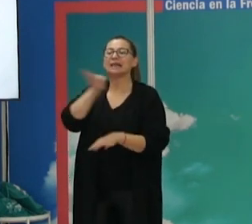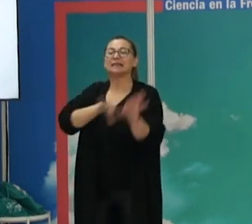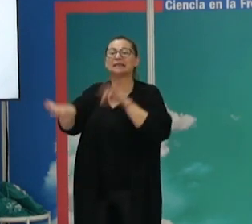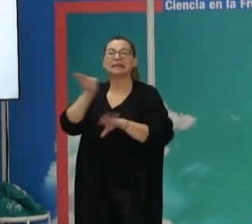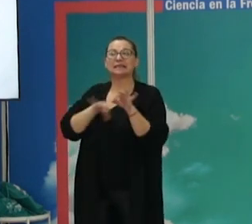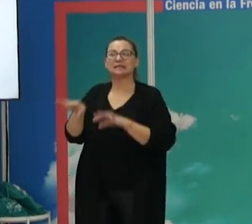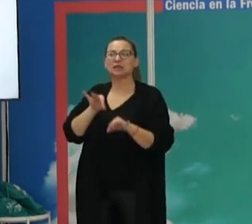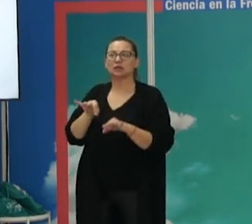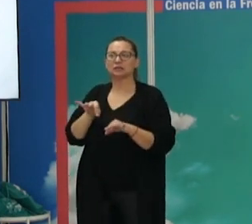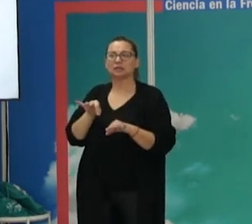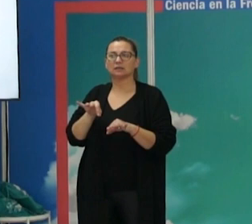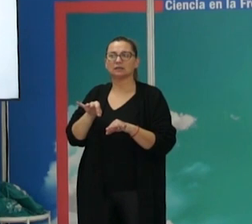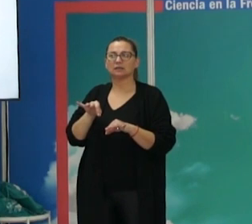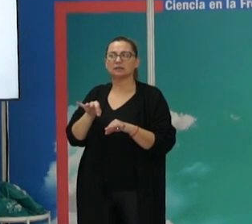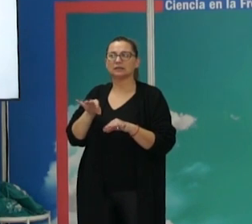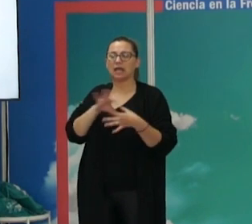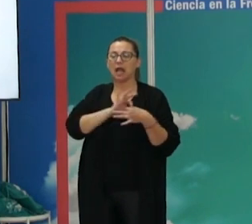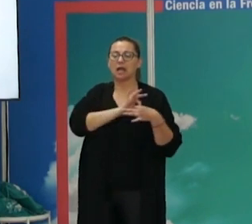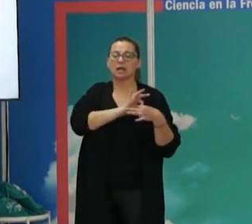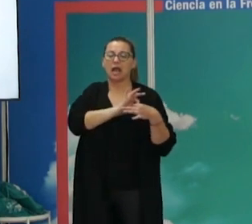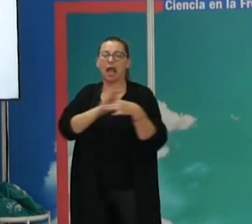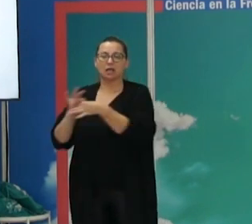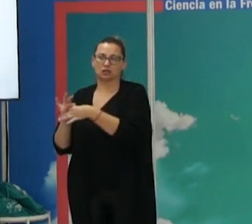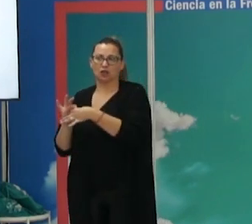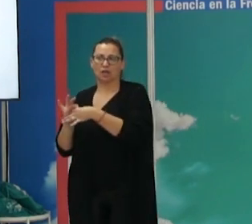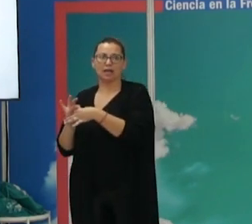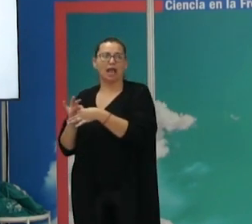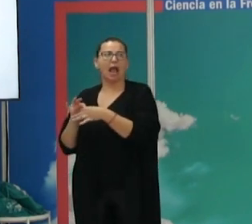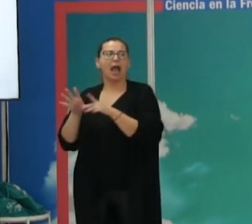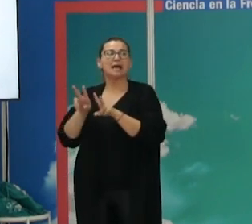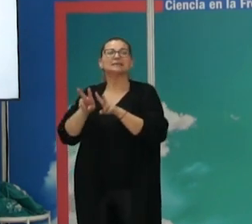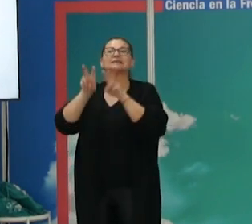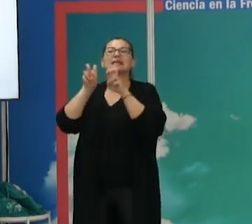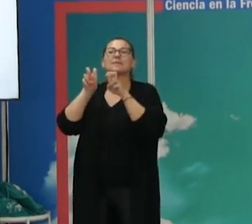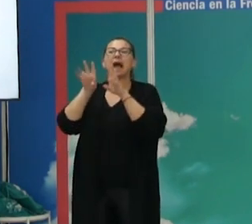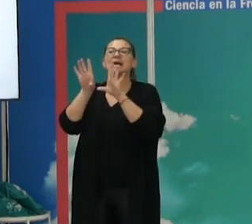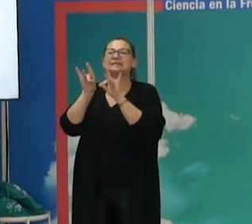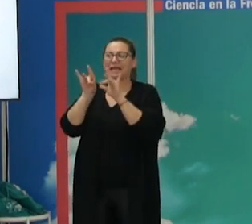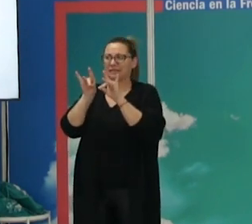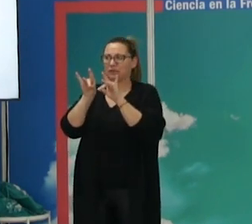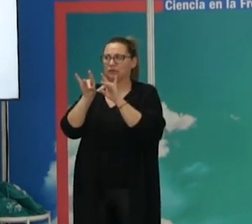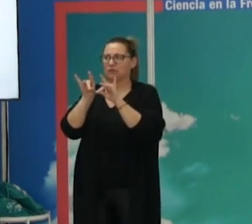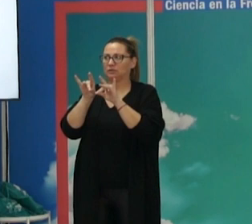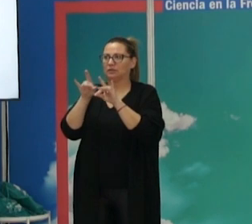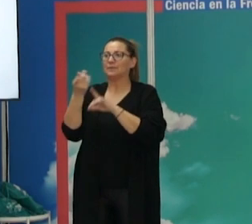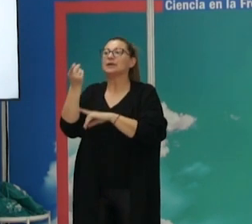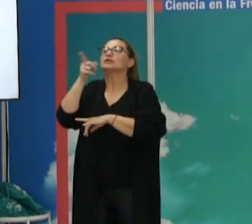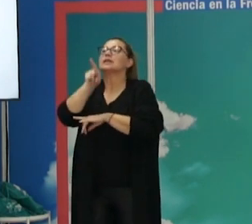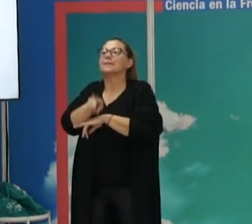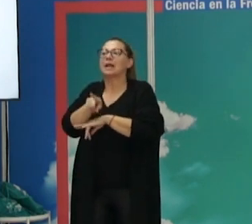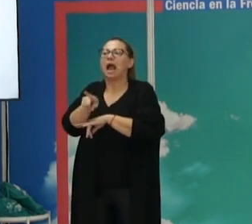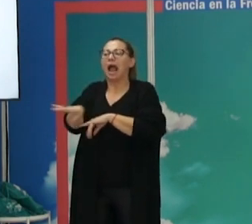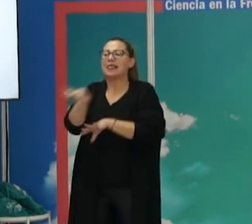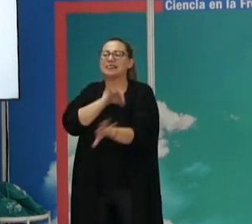decisiones están inevitablemente asociadas a cuestiones fácticas, pero también inevitablemente asociadas a tomas de